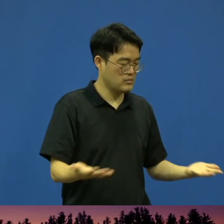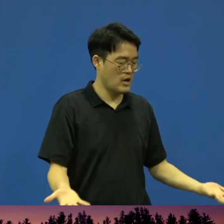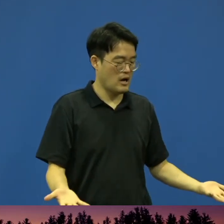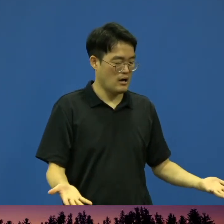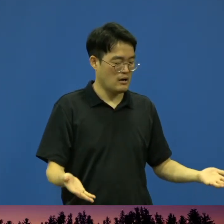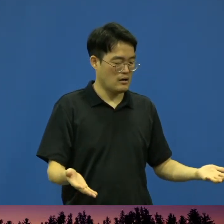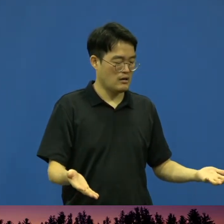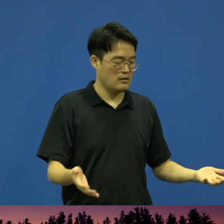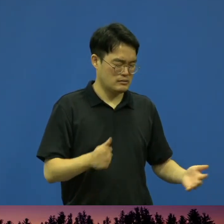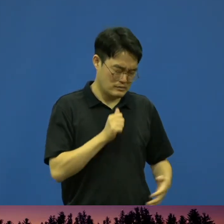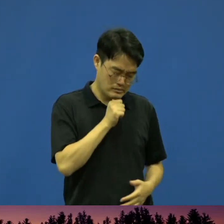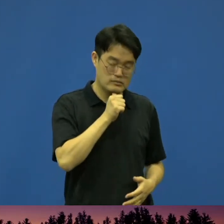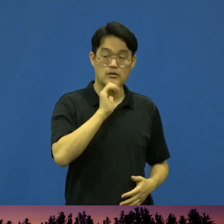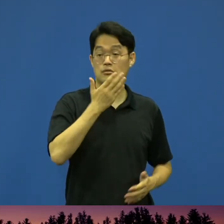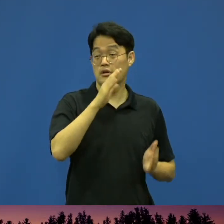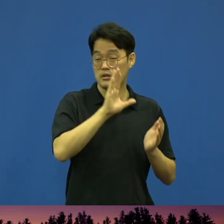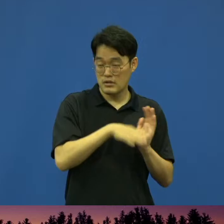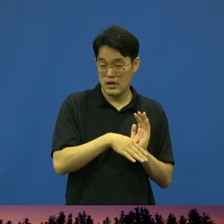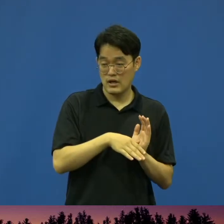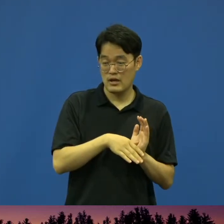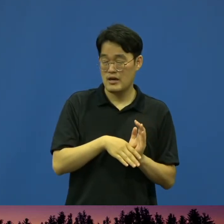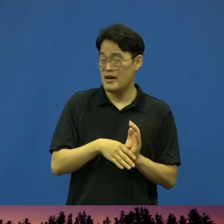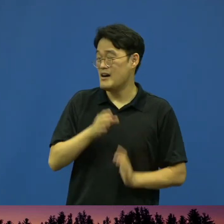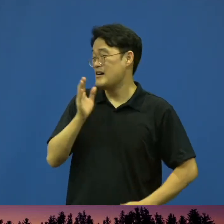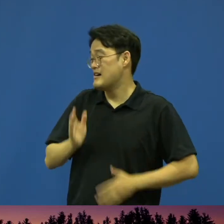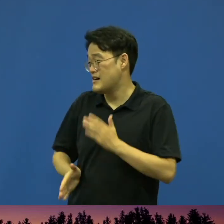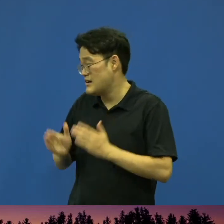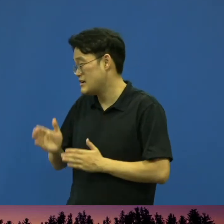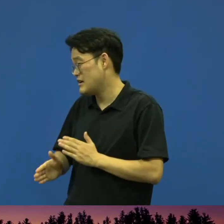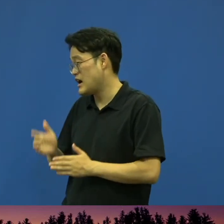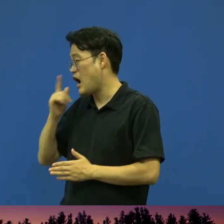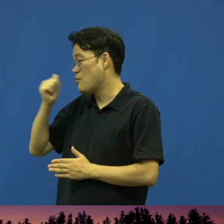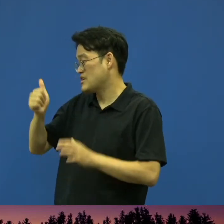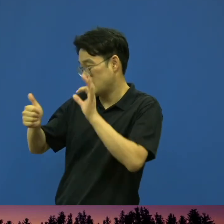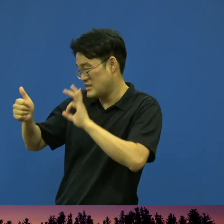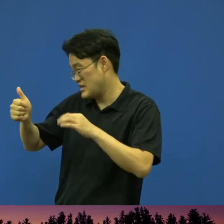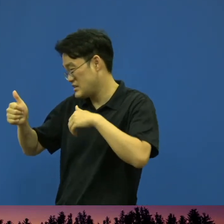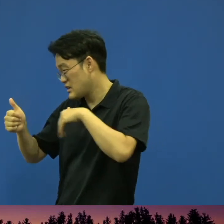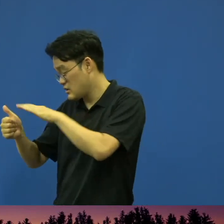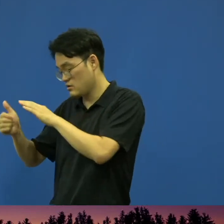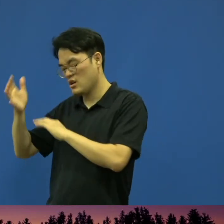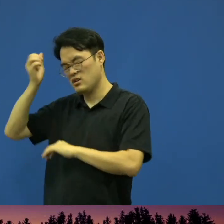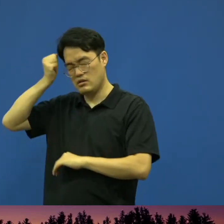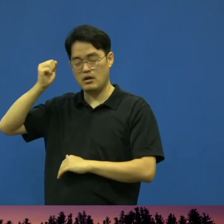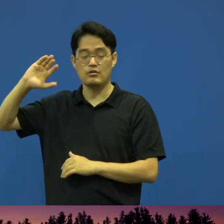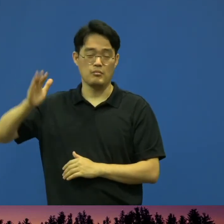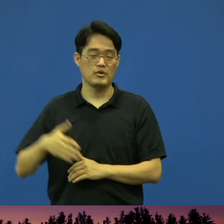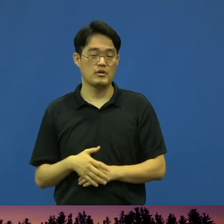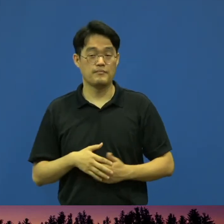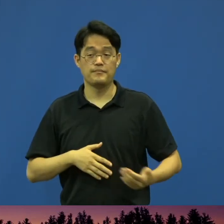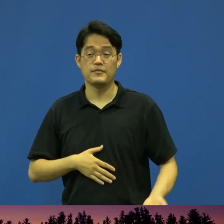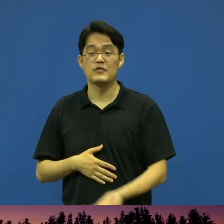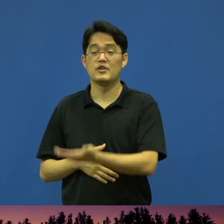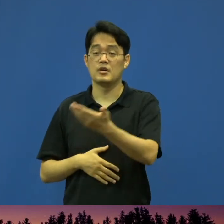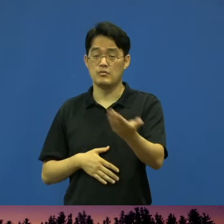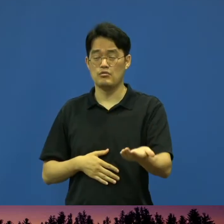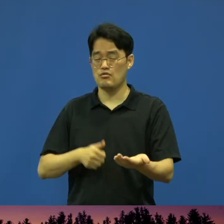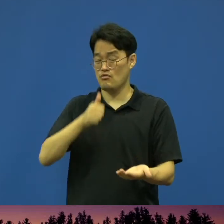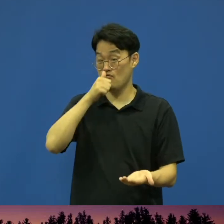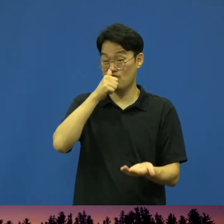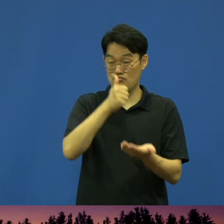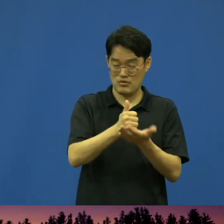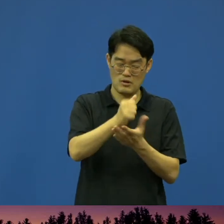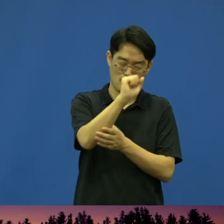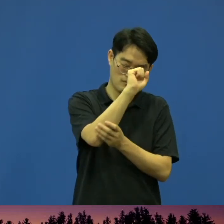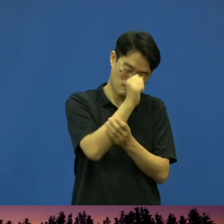손이 되었을 때 주님을 와락 붙잡게 되었다는 것을 기억해야 합니다. 타락한 인간은 타락한